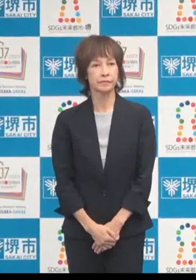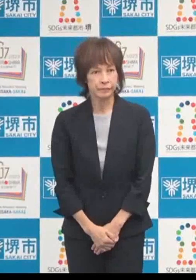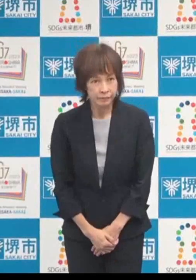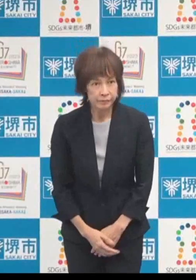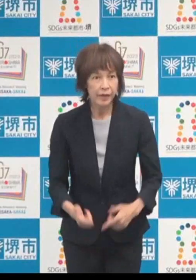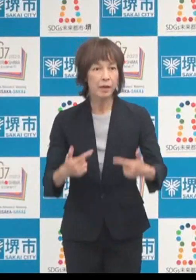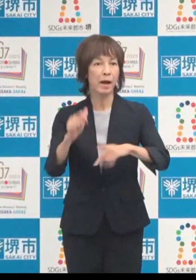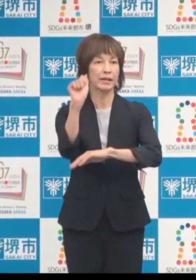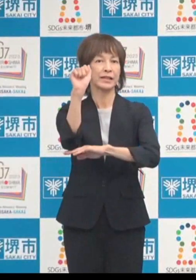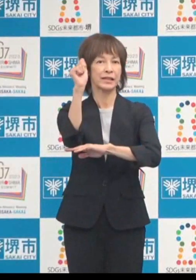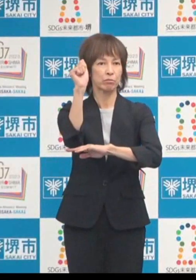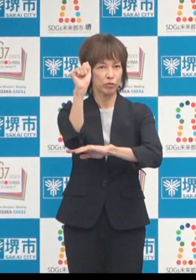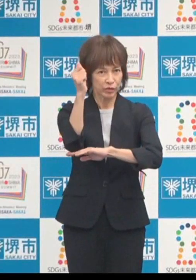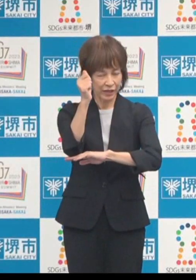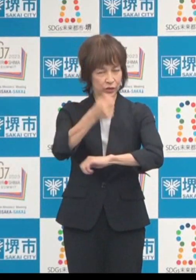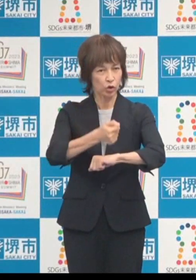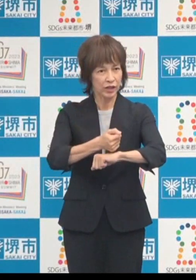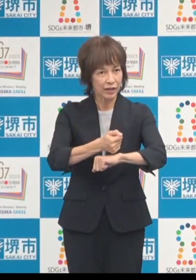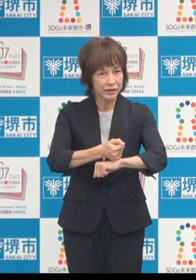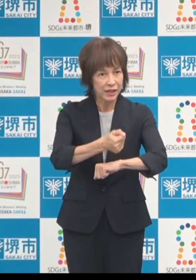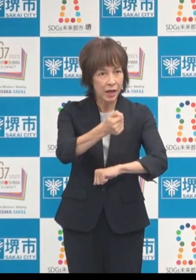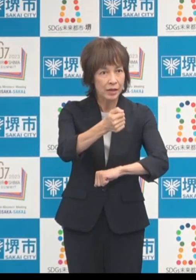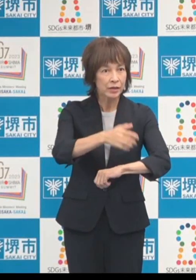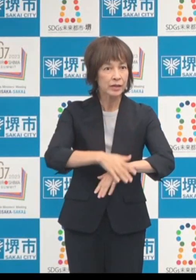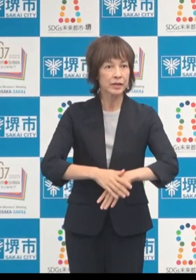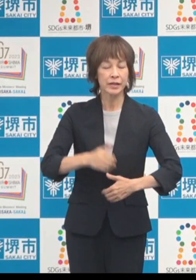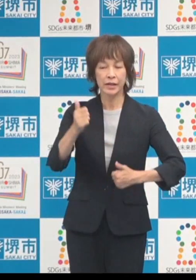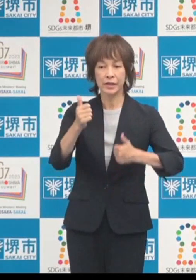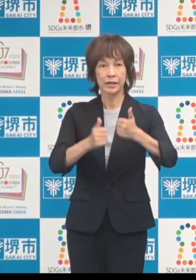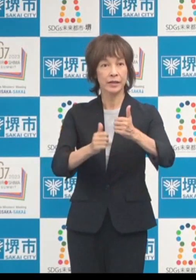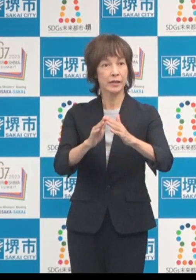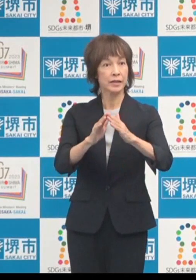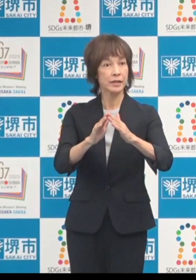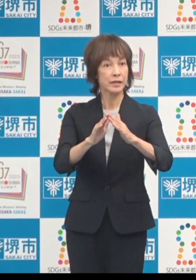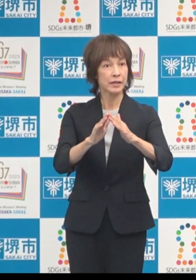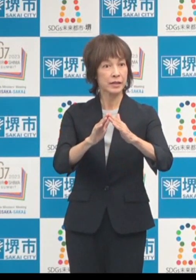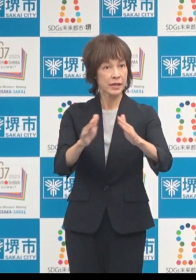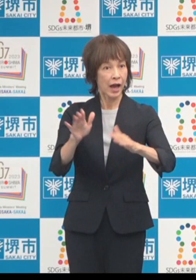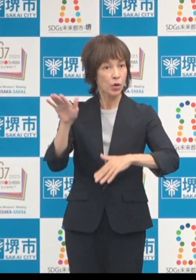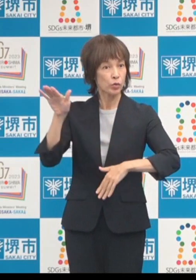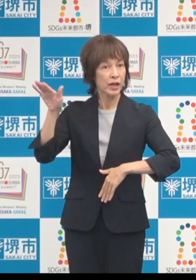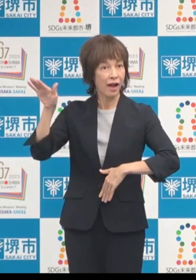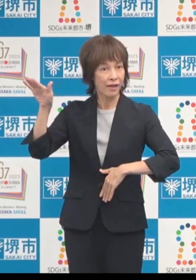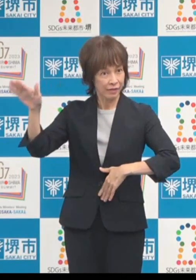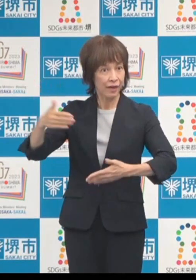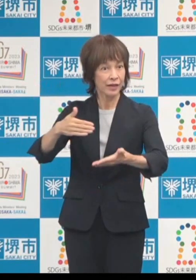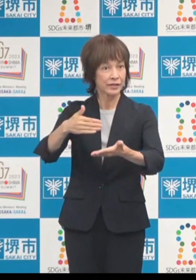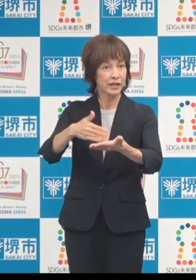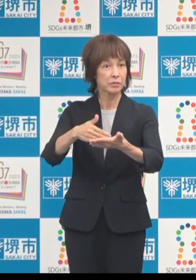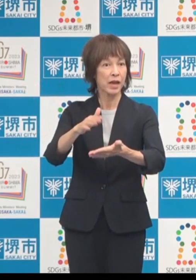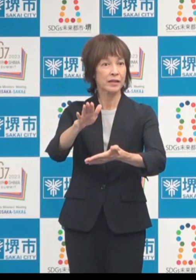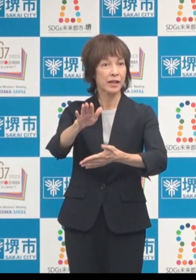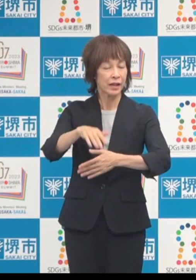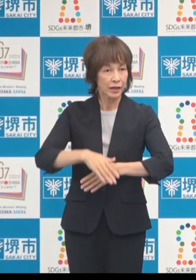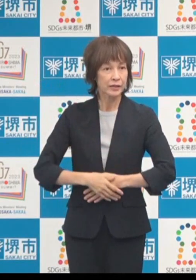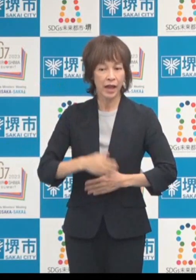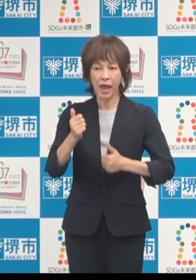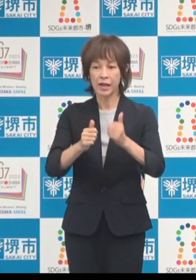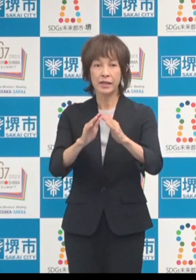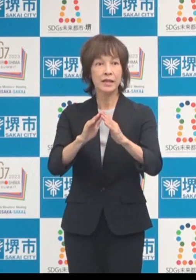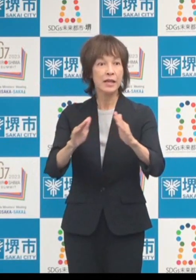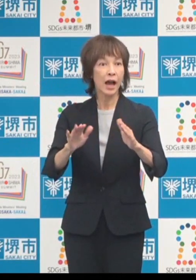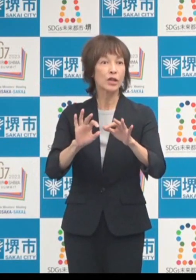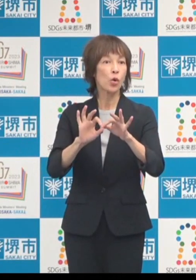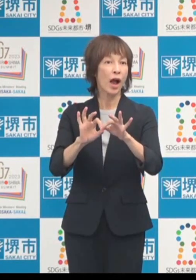毎日新聞の藤川です。お疲れ様です。冒頭での議会を振り返ってというふうにお話をいただいたと思うんですけれど、今回の議会の関係